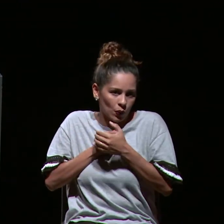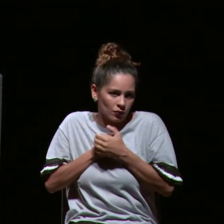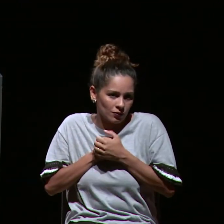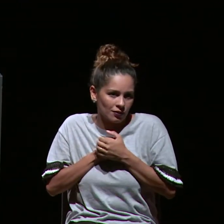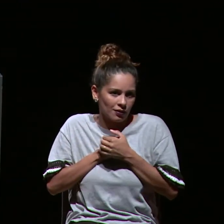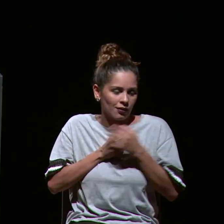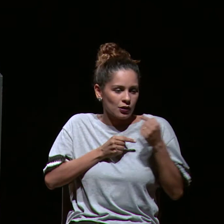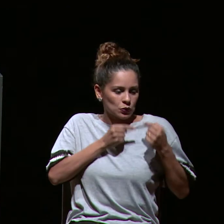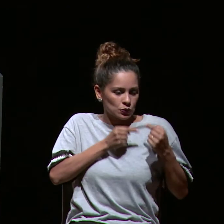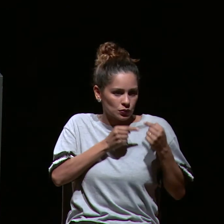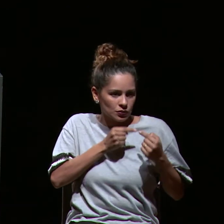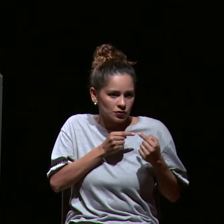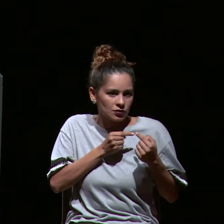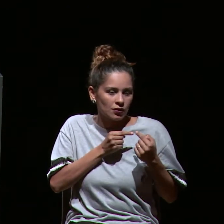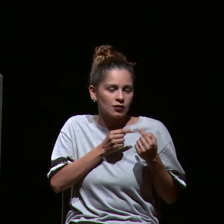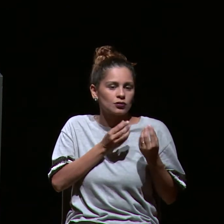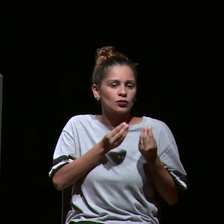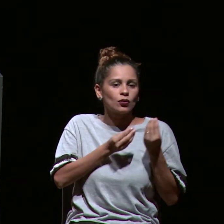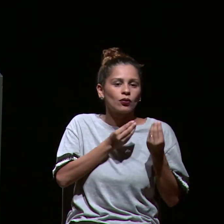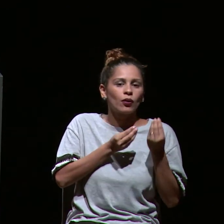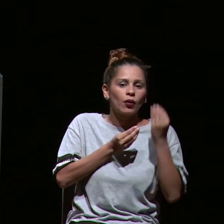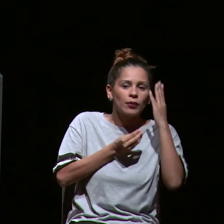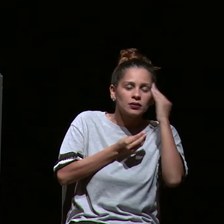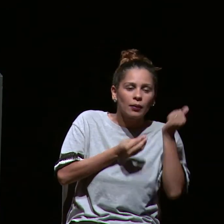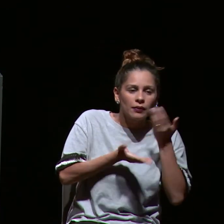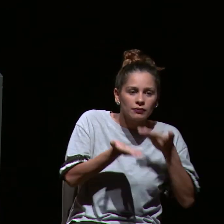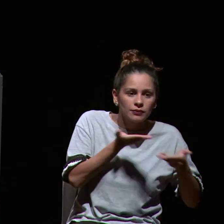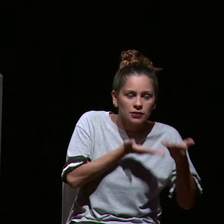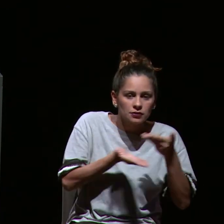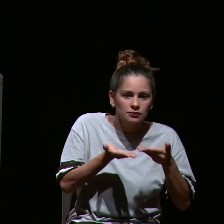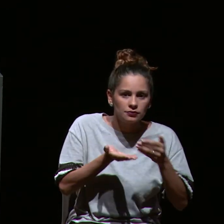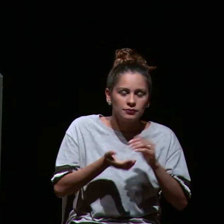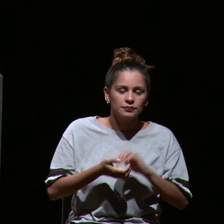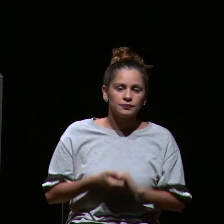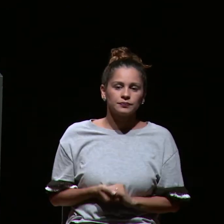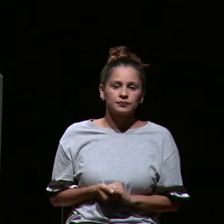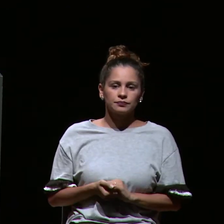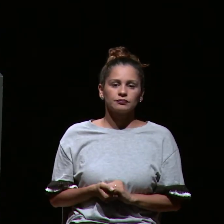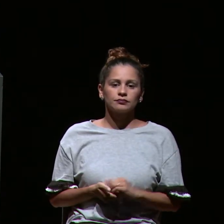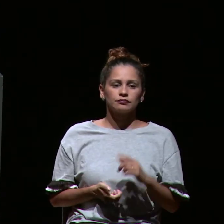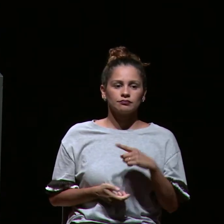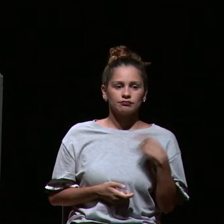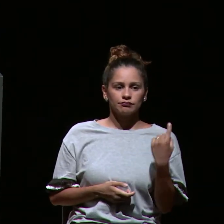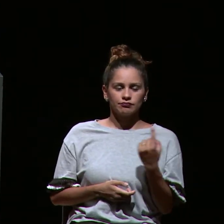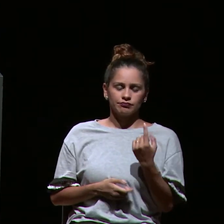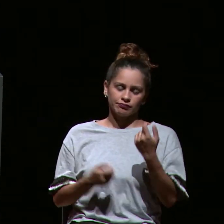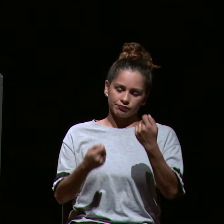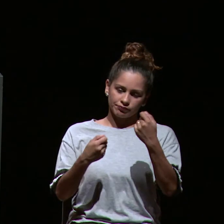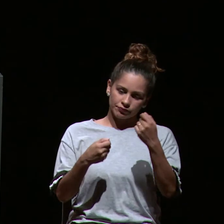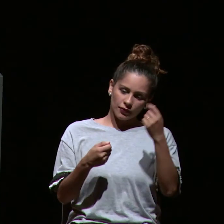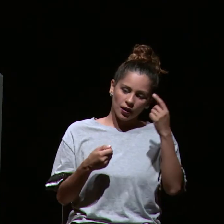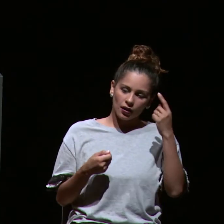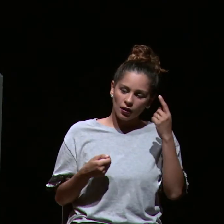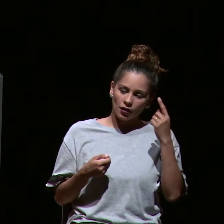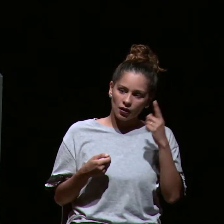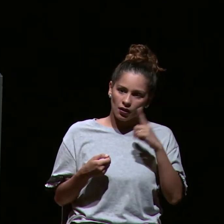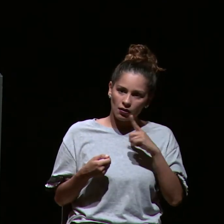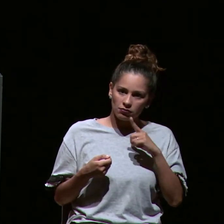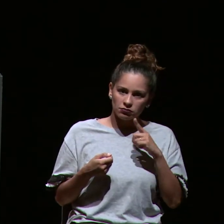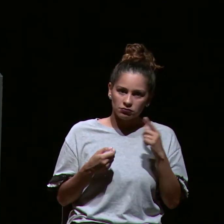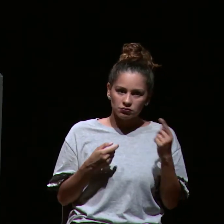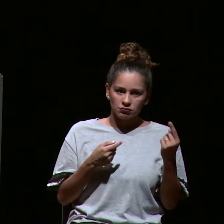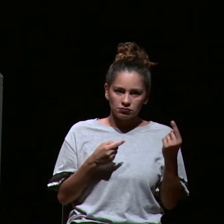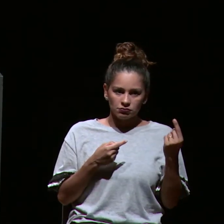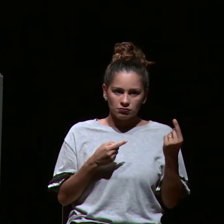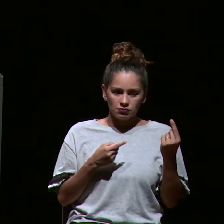de saberes. Por fim, sazonalmente, nos orgulharíamos de sermos pinçados entre tantos outros que disputavam migalhas